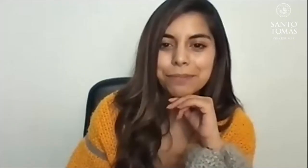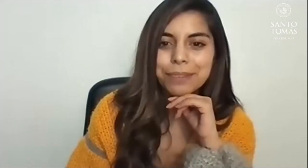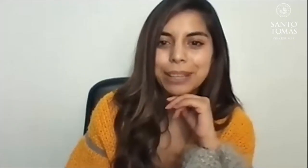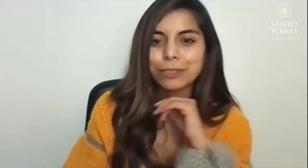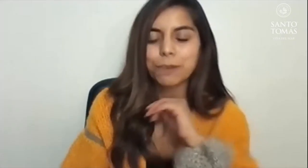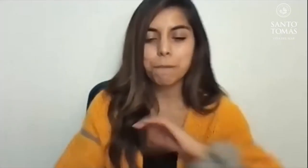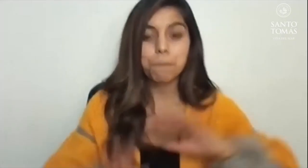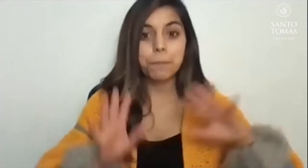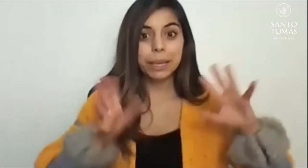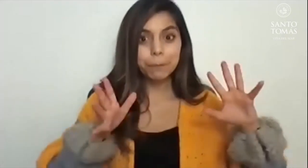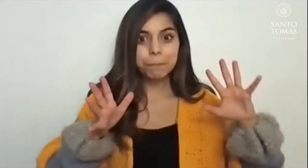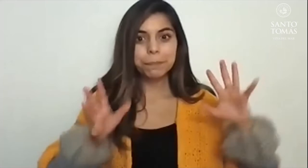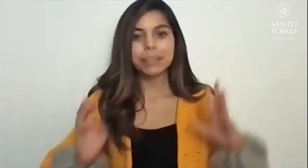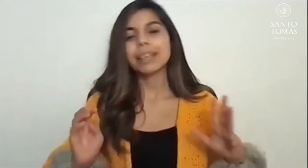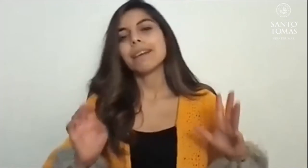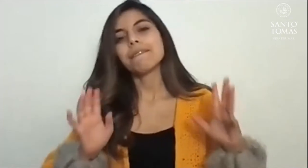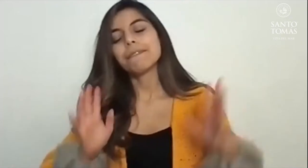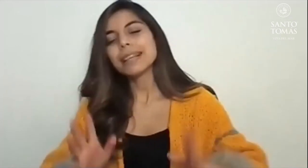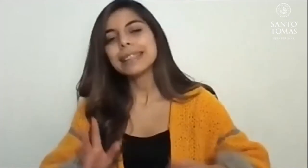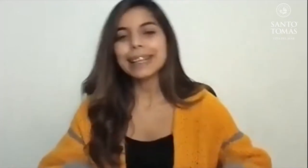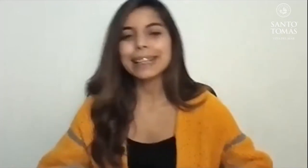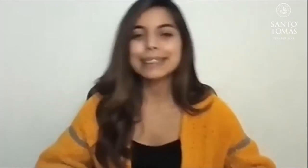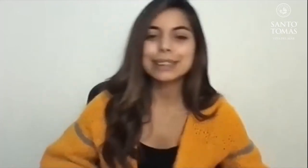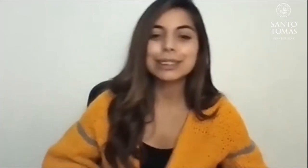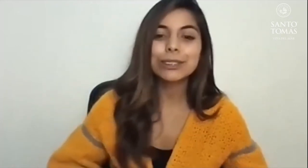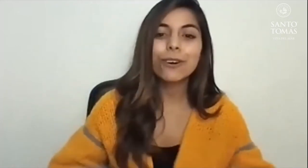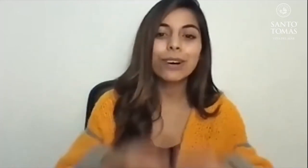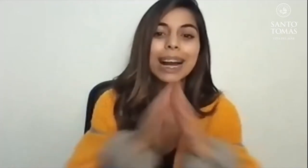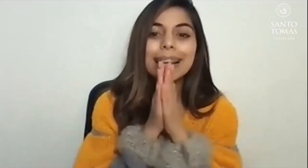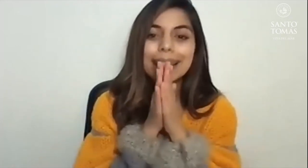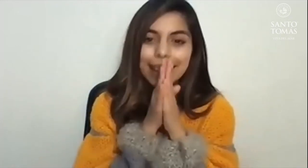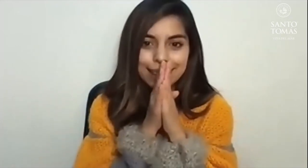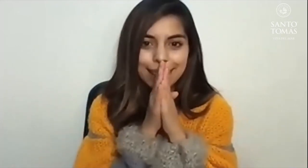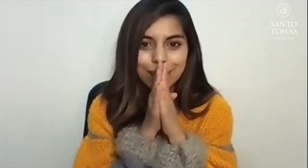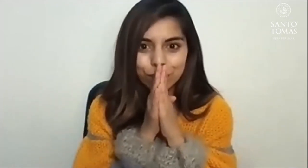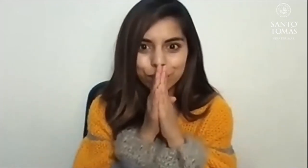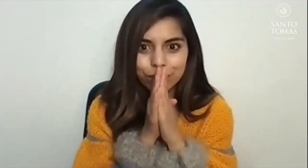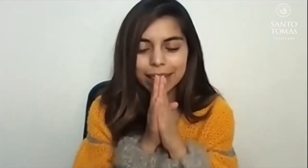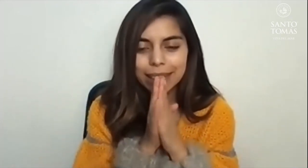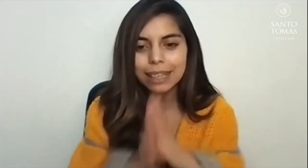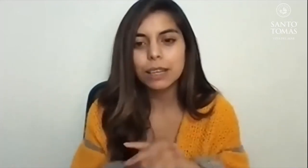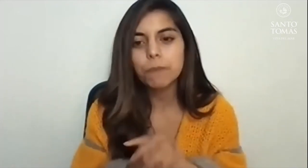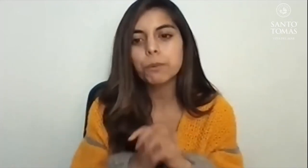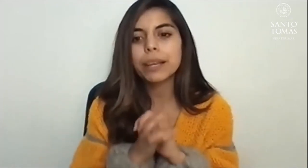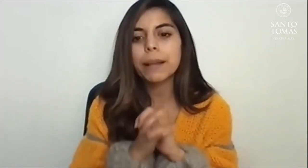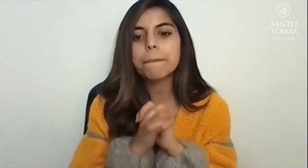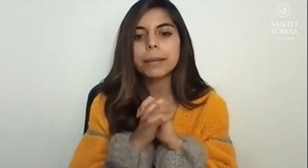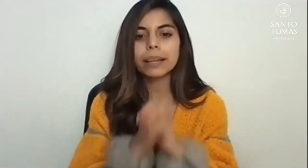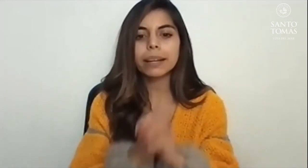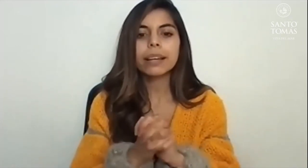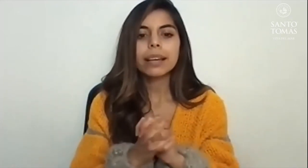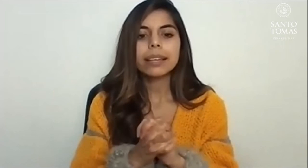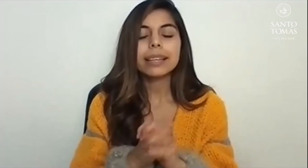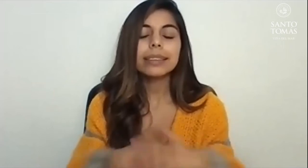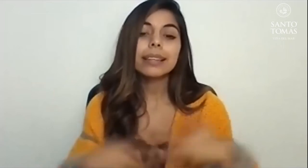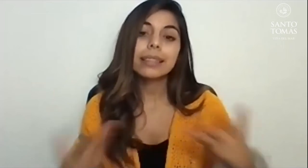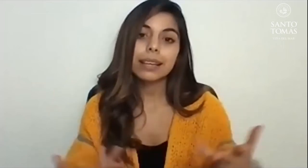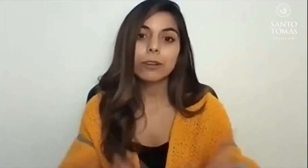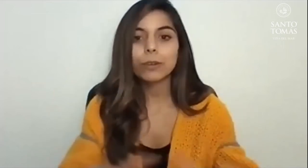Perfecto. ¿Vieron? Fácil ejercicio. Ojalá les haya ido bien y que pudieran ver y entender lo que